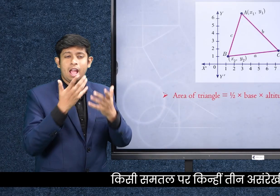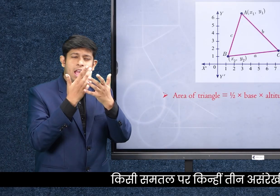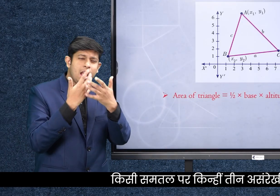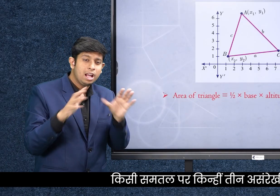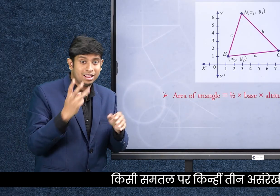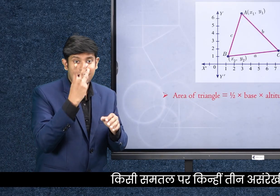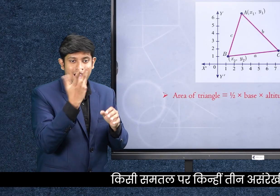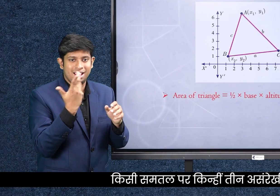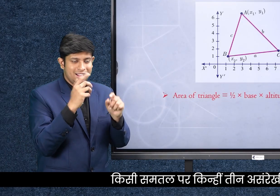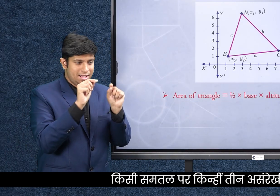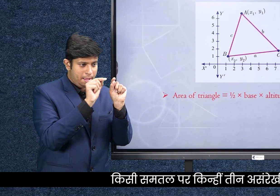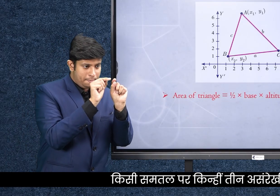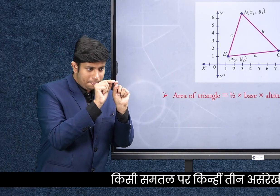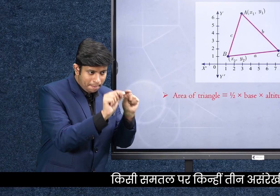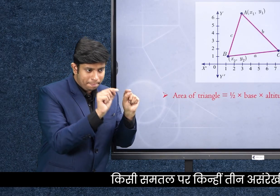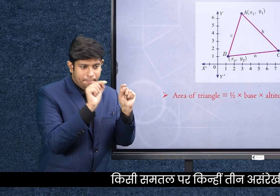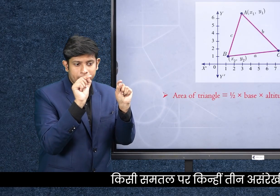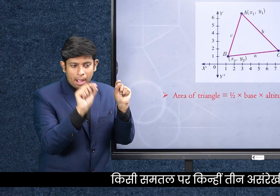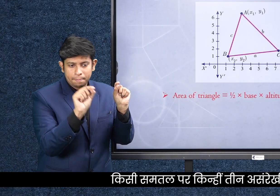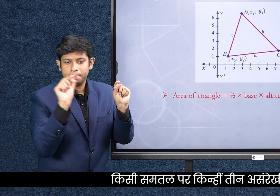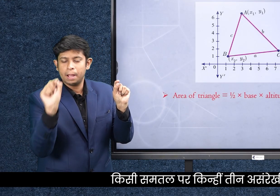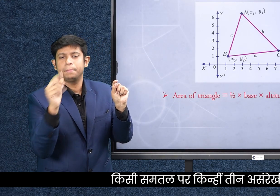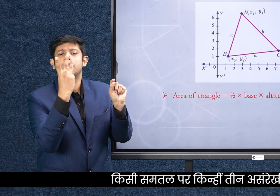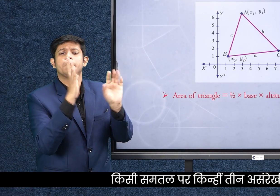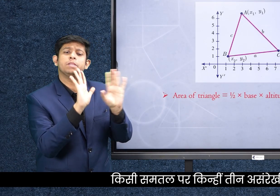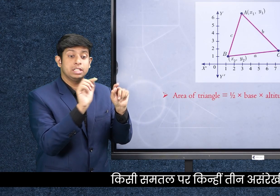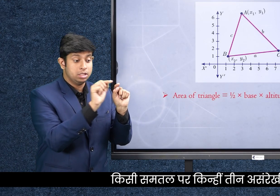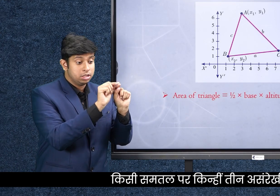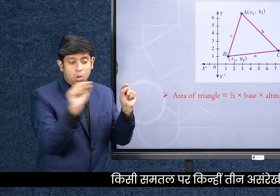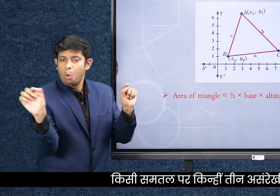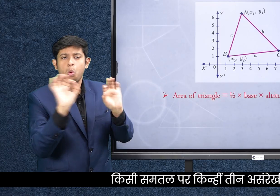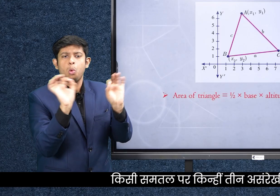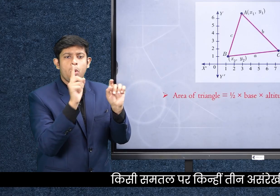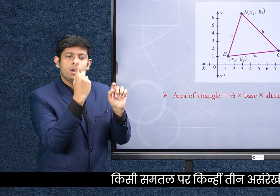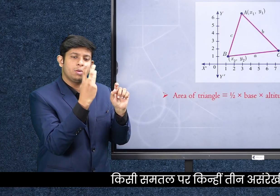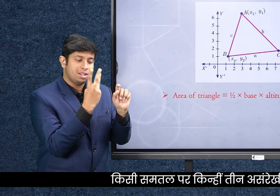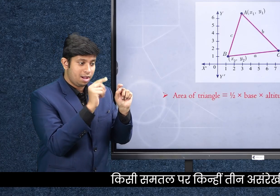किसी समतल पर किन्हीं 3 असमरेखीय बिंदुओं